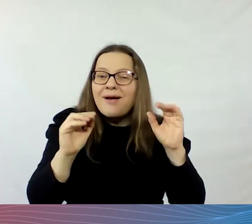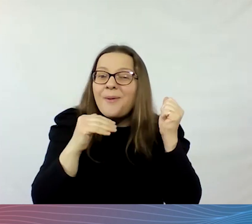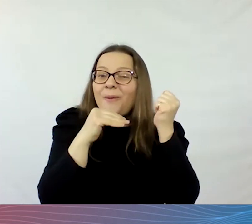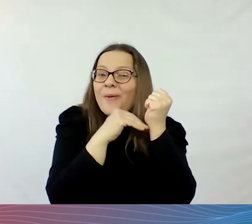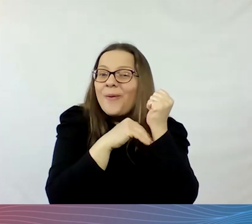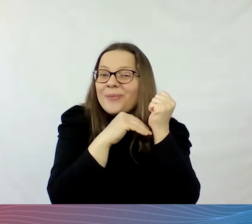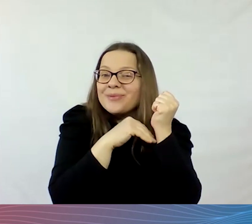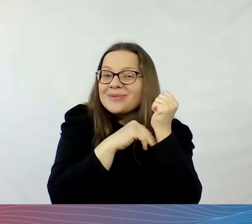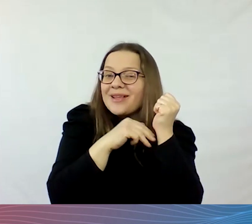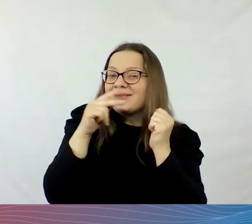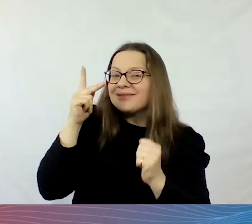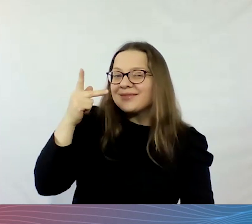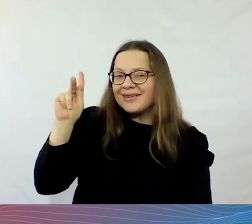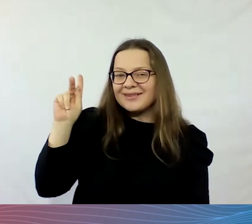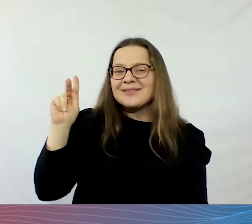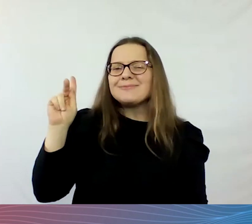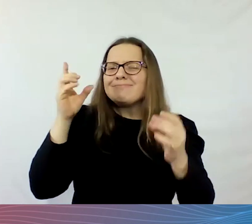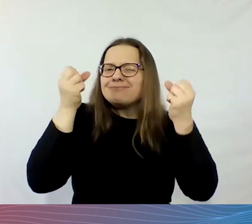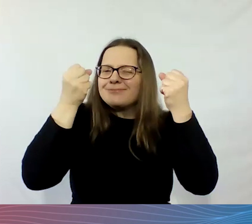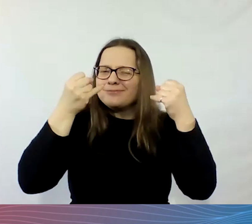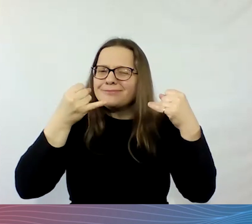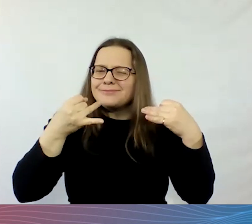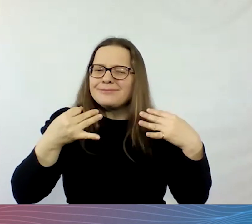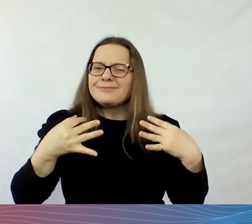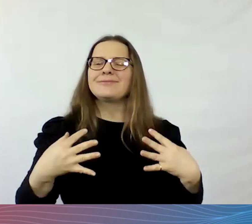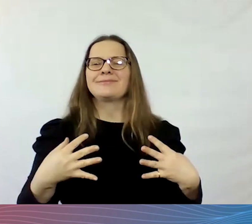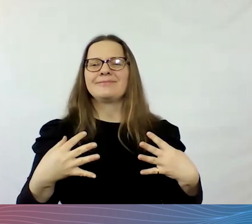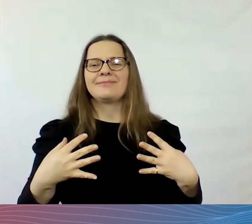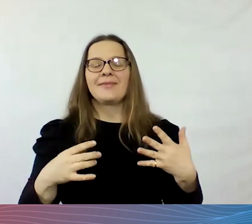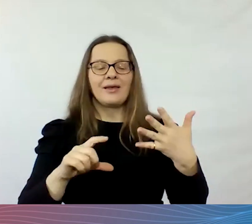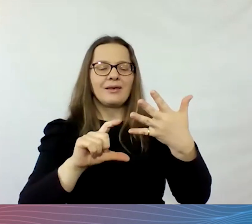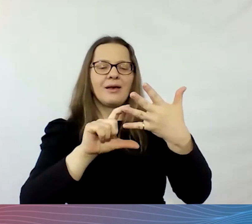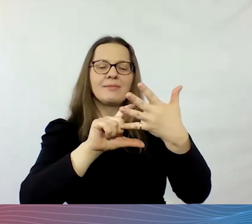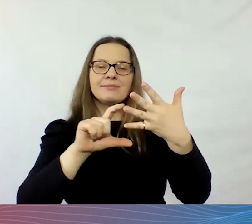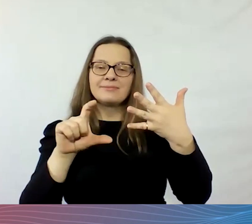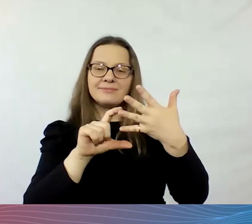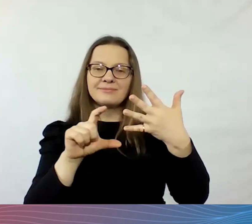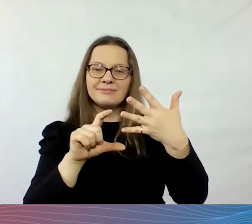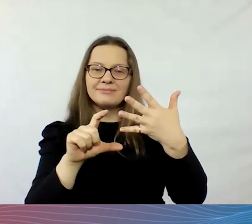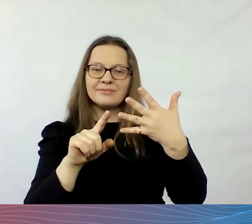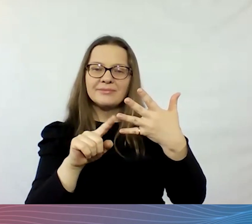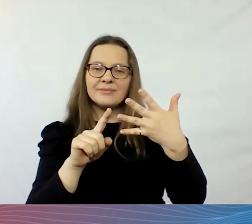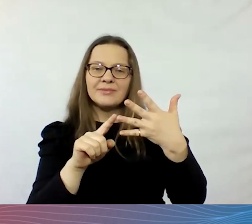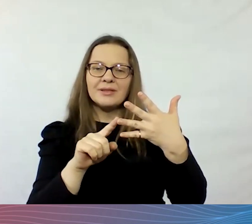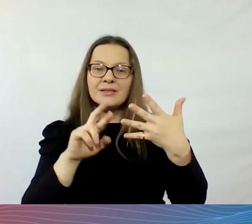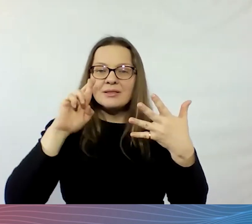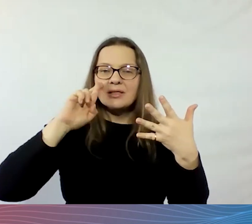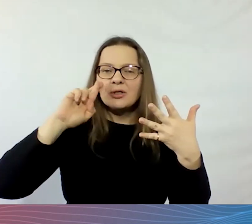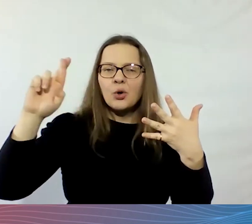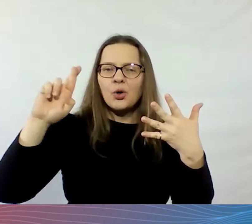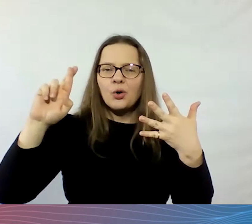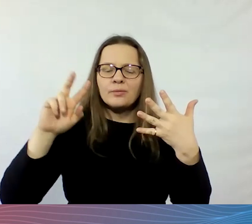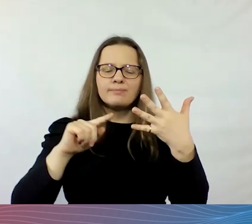Né? E o segundo trio, um só Senhor, uma só